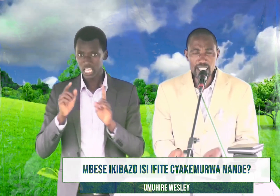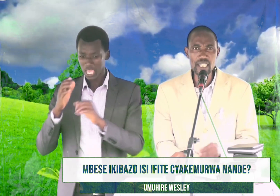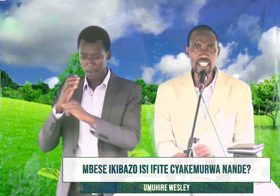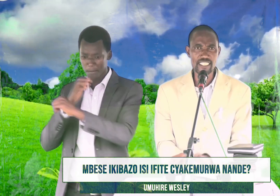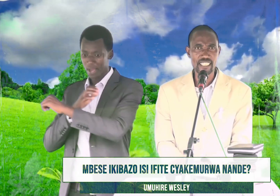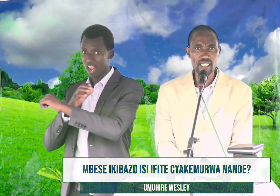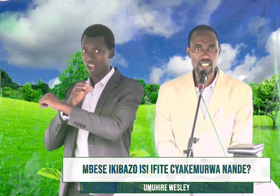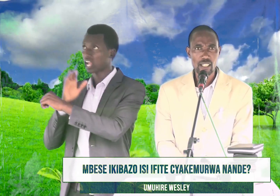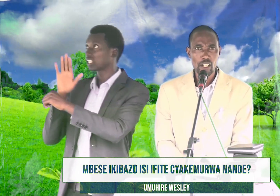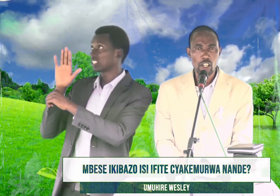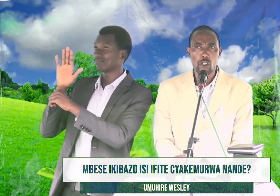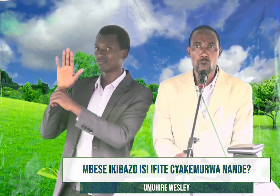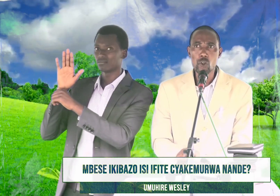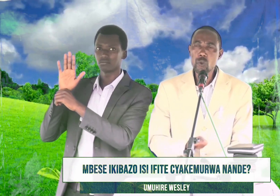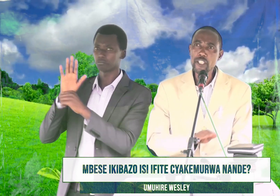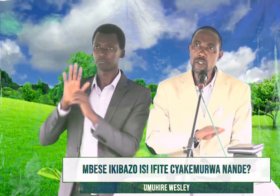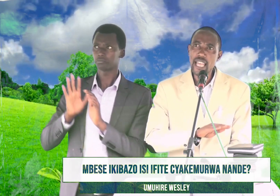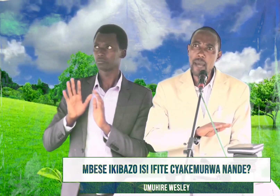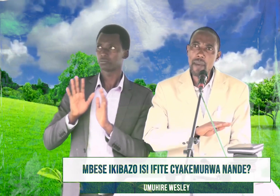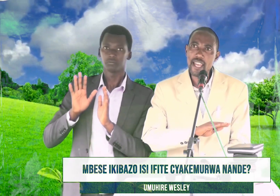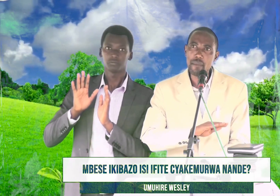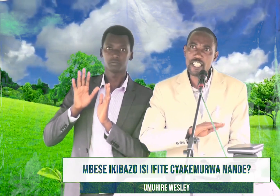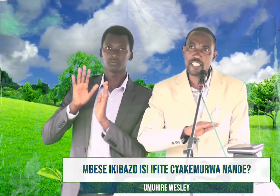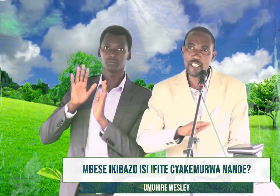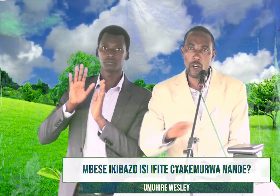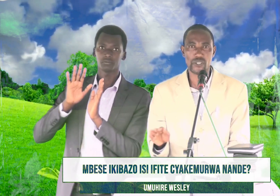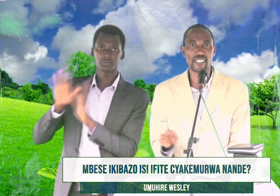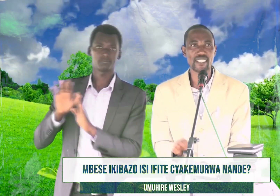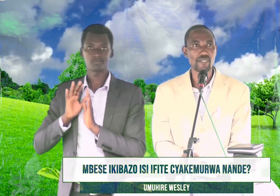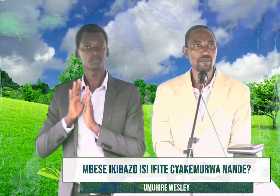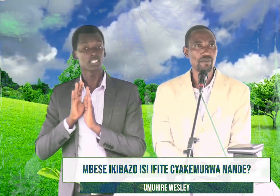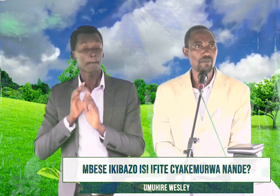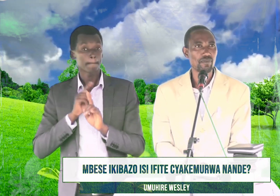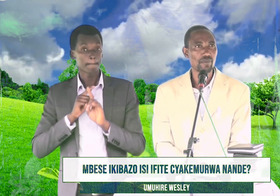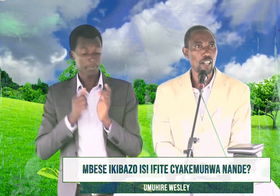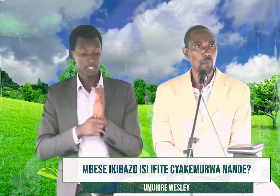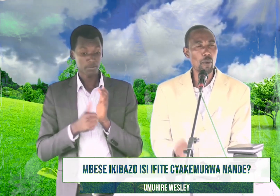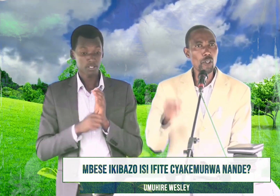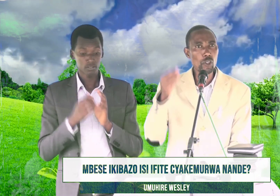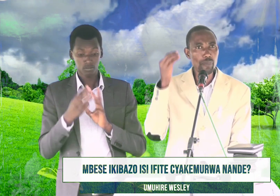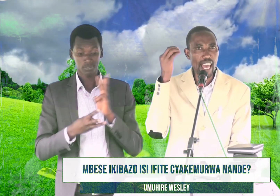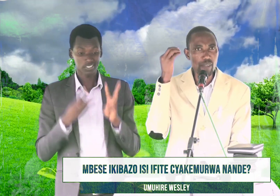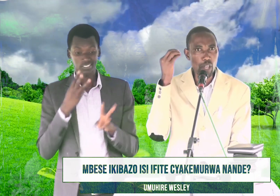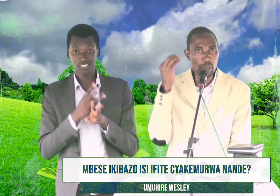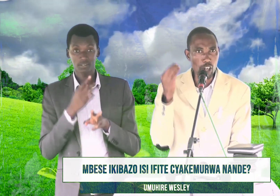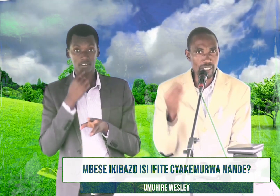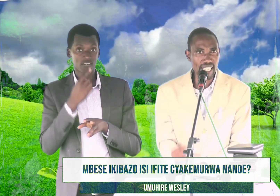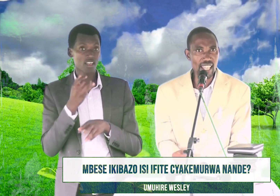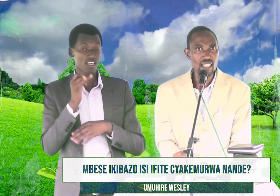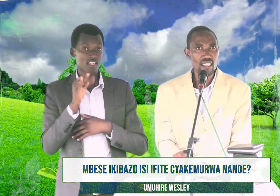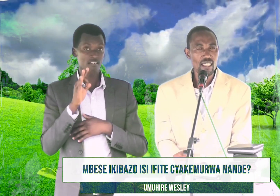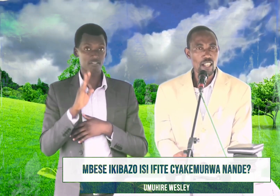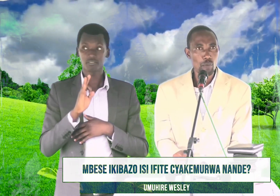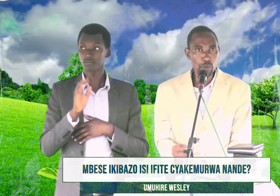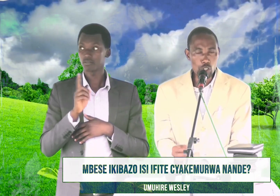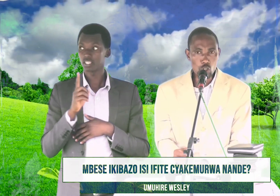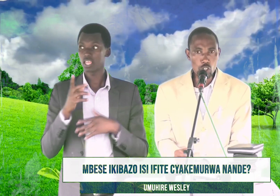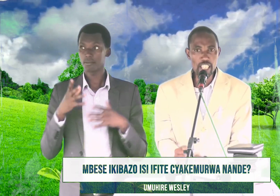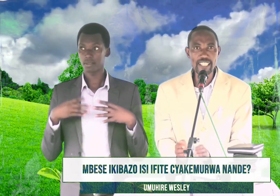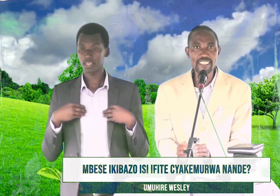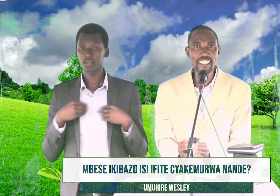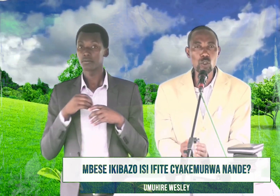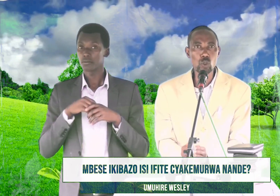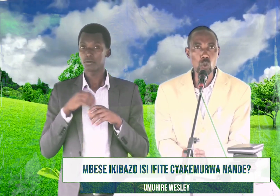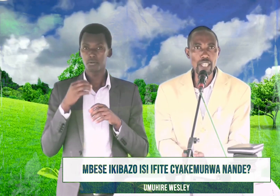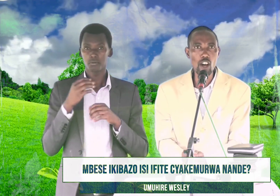ikibazo kiri mu isi nuko iyo utembeye mu isi yose mu bihugu ibyari byo byose mu